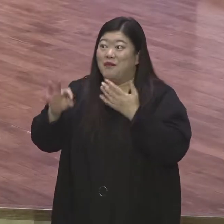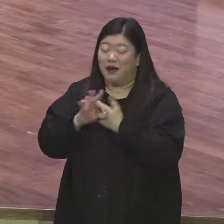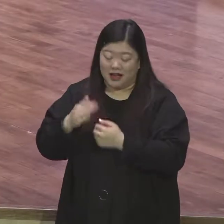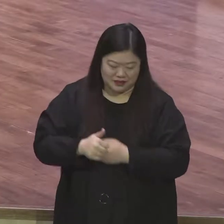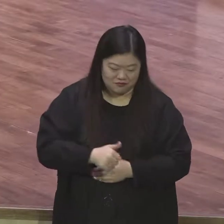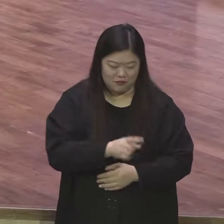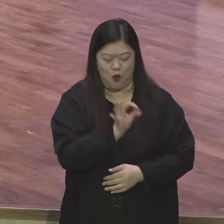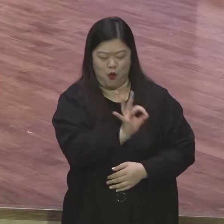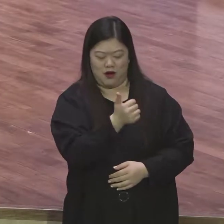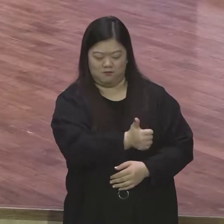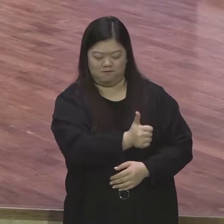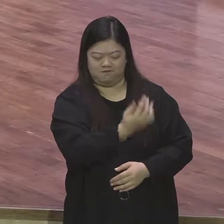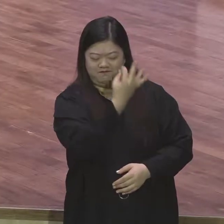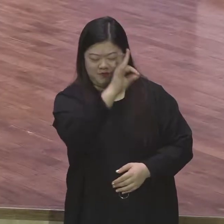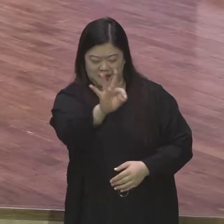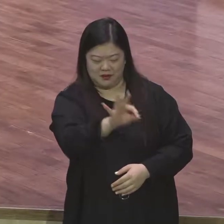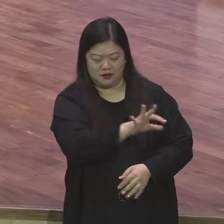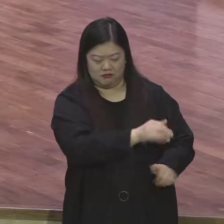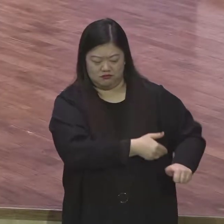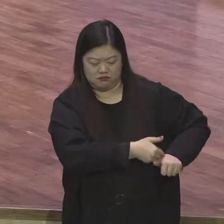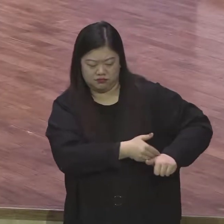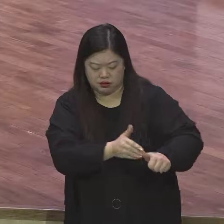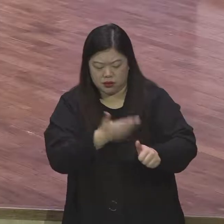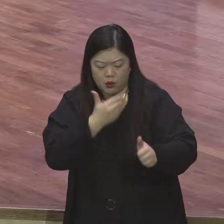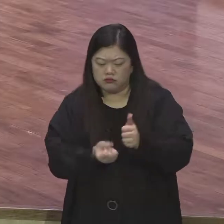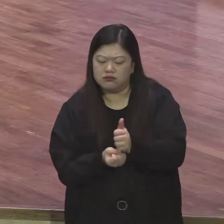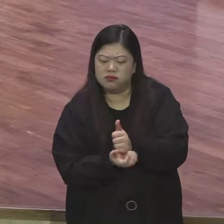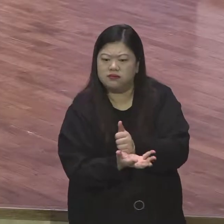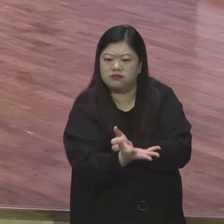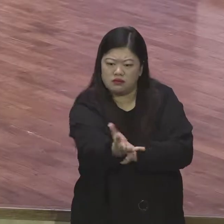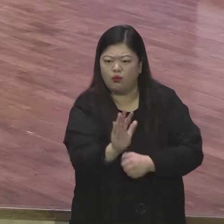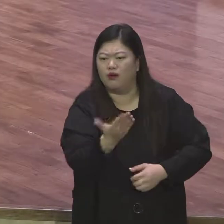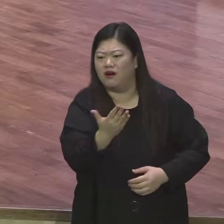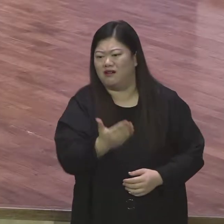뜻을 이루는 삶이고 그 안에